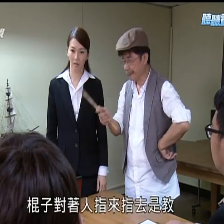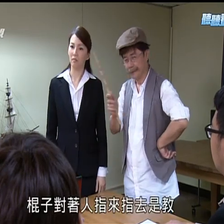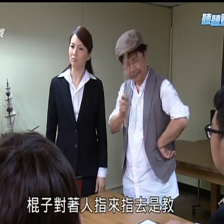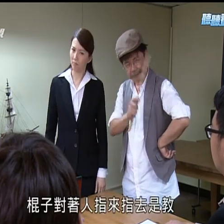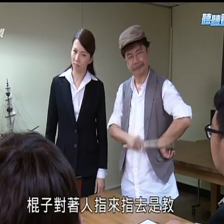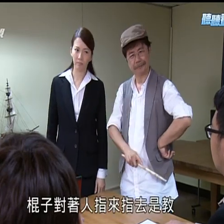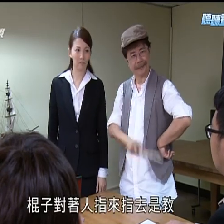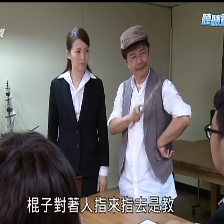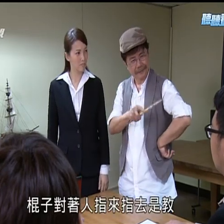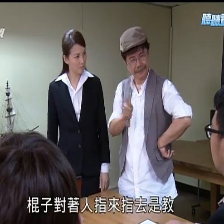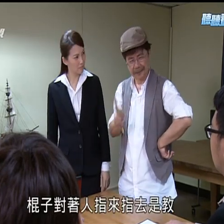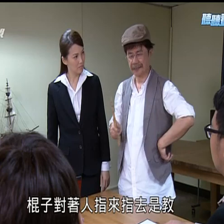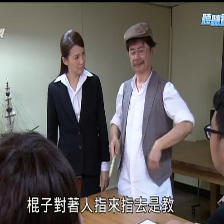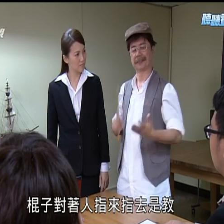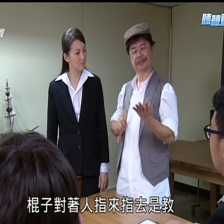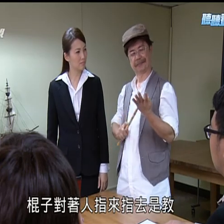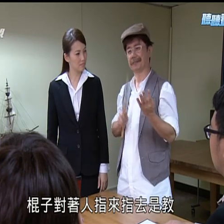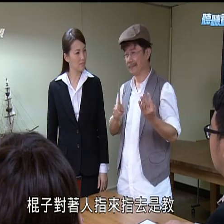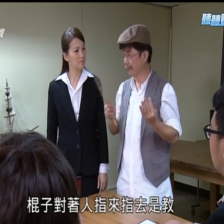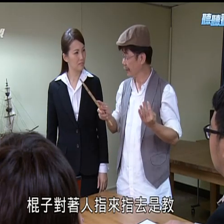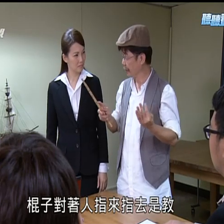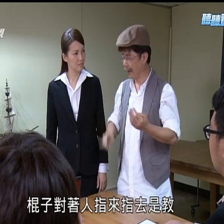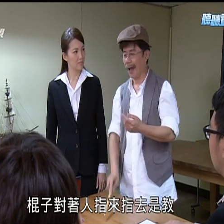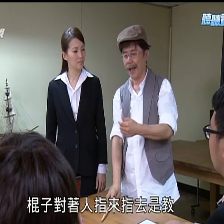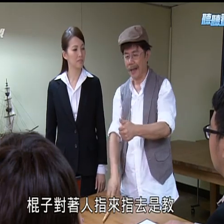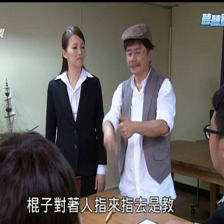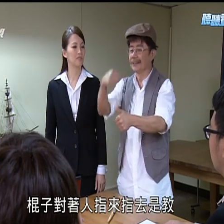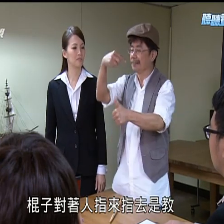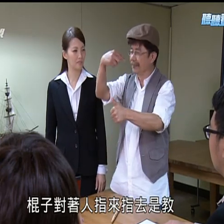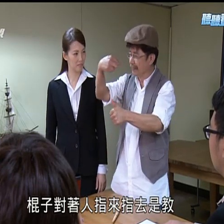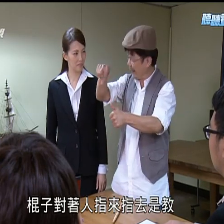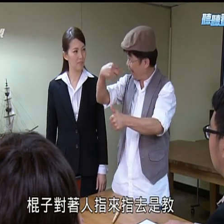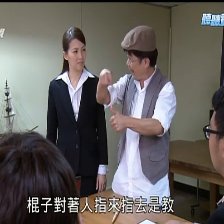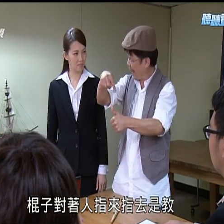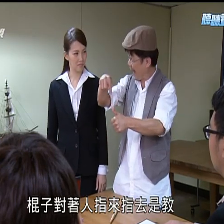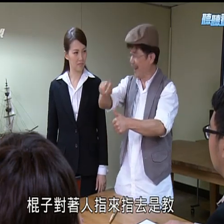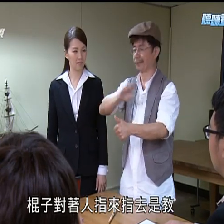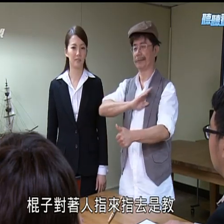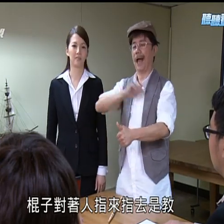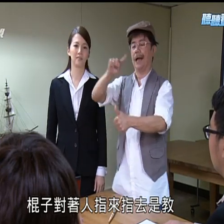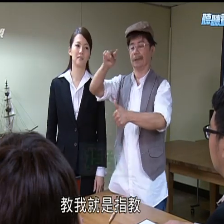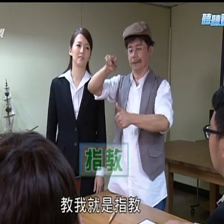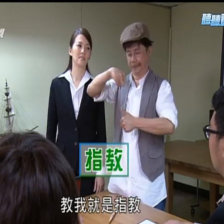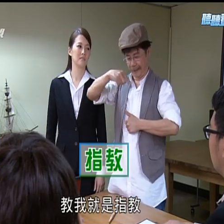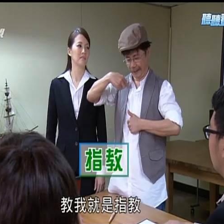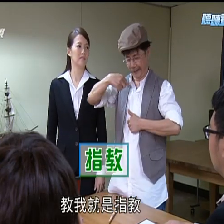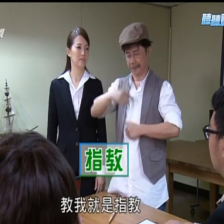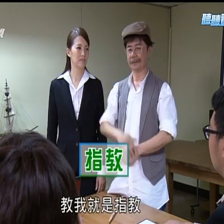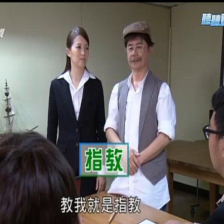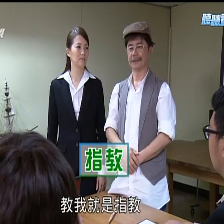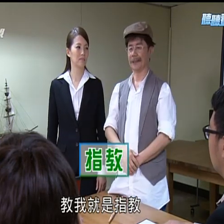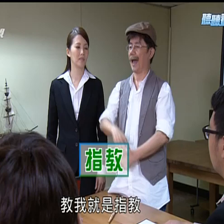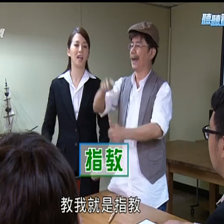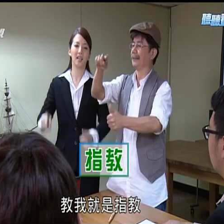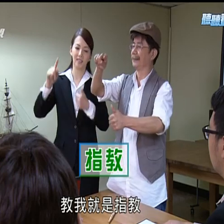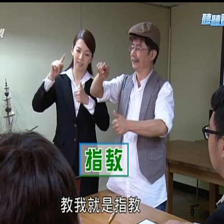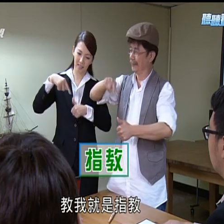子对着人指来指去是教。教我就是指教。